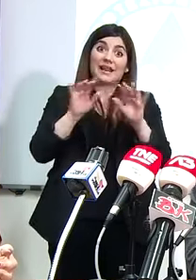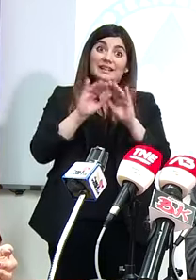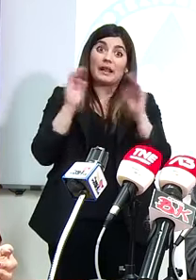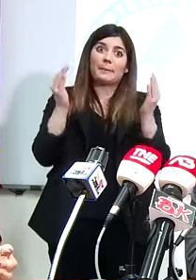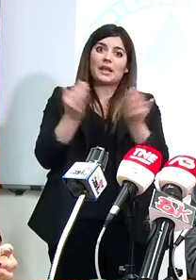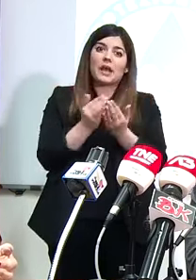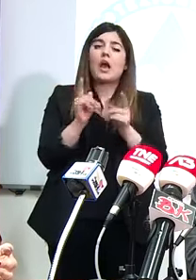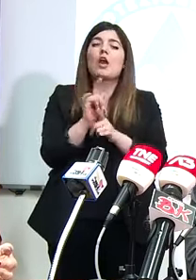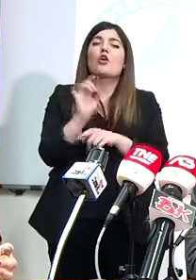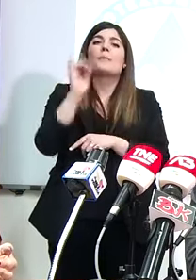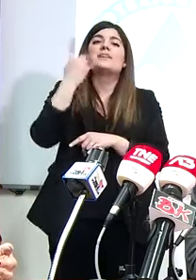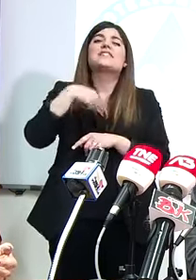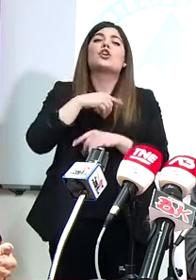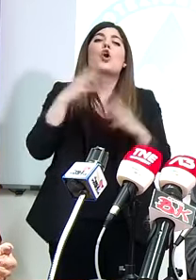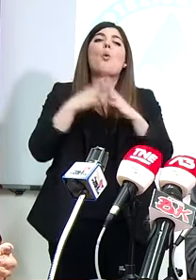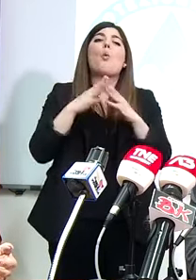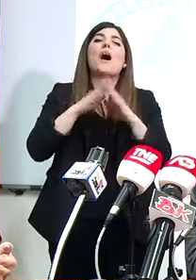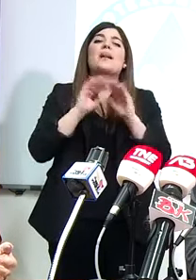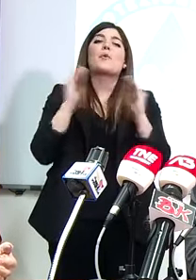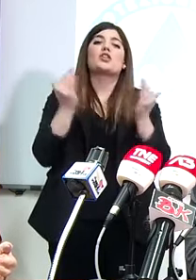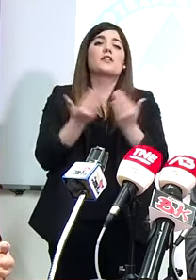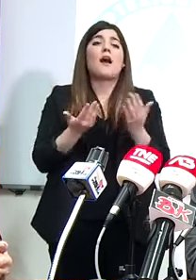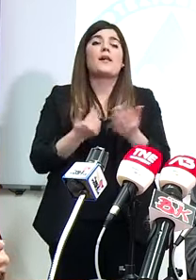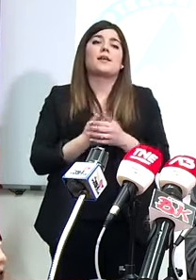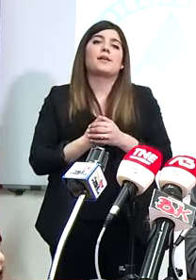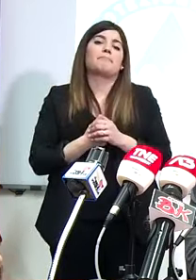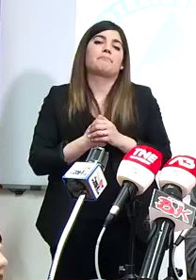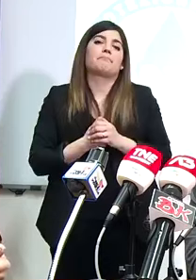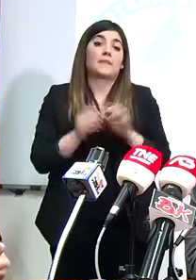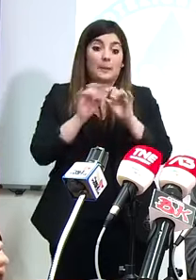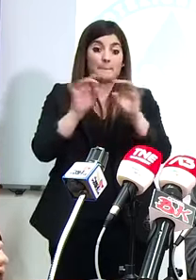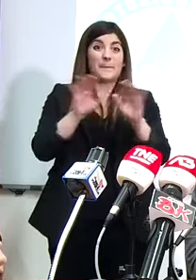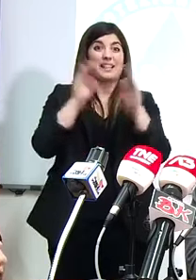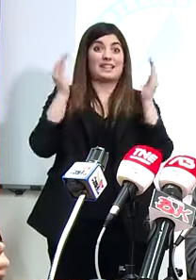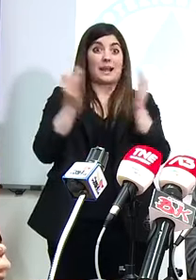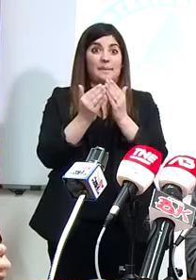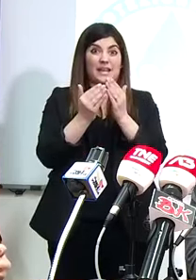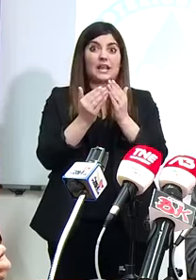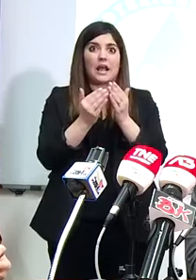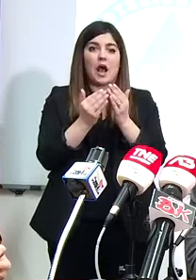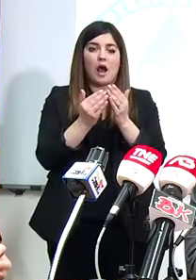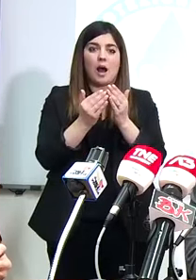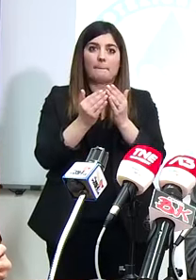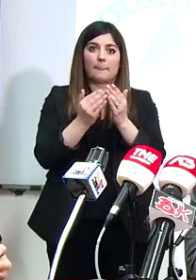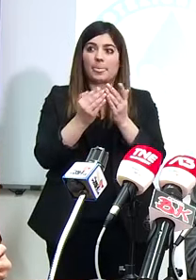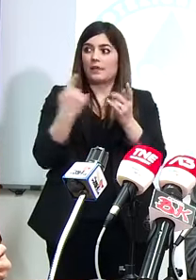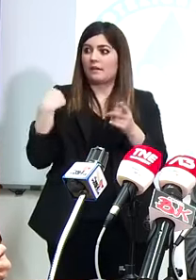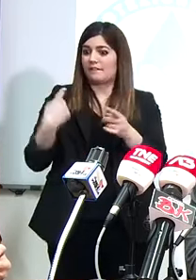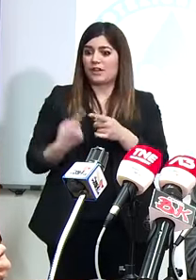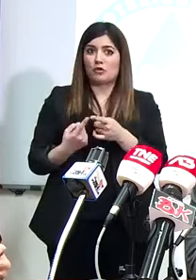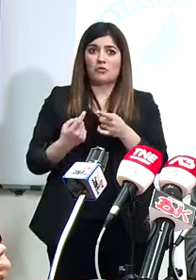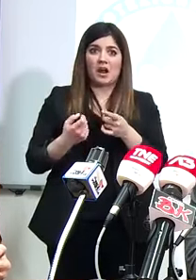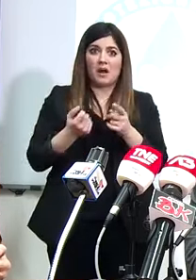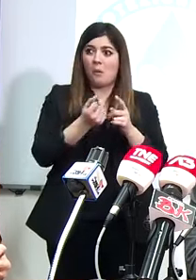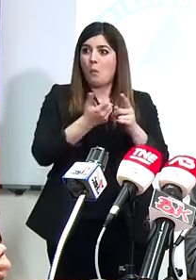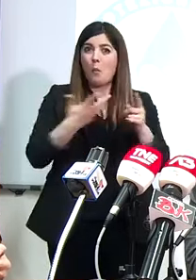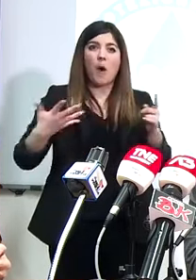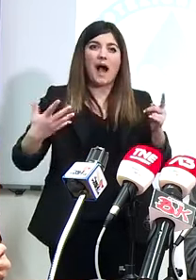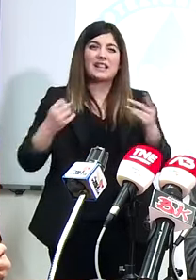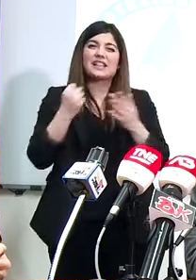dita di una mano le pandemie mondiali mai avremmo pensato di passare le nostre giornate a